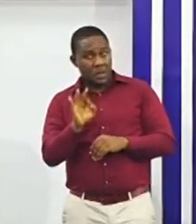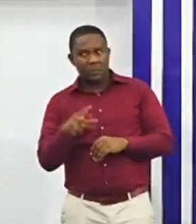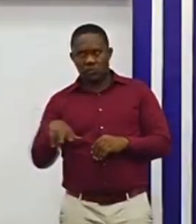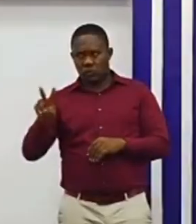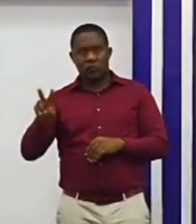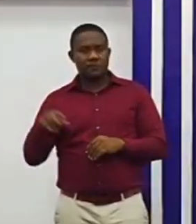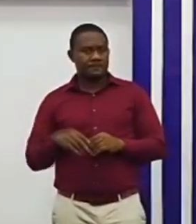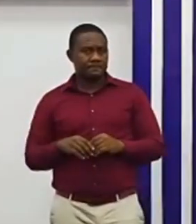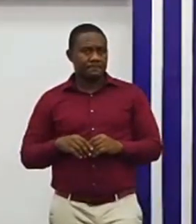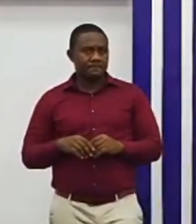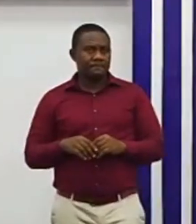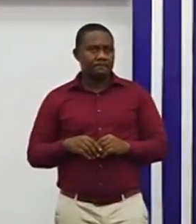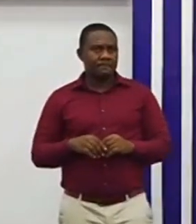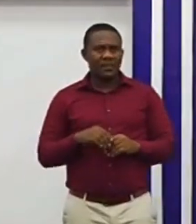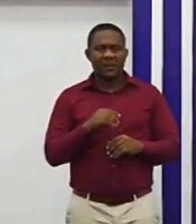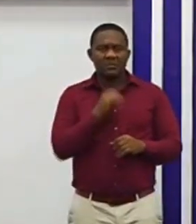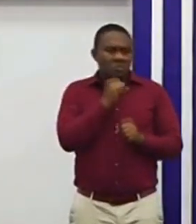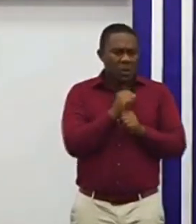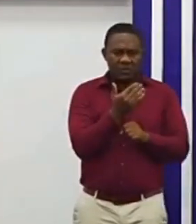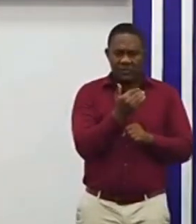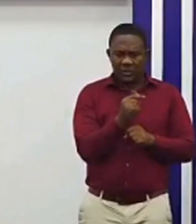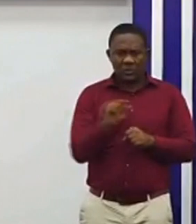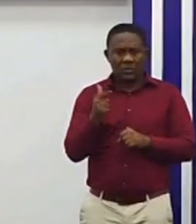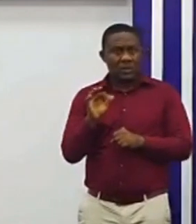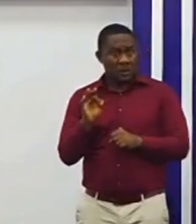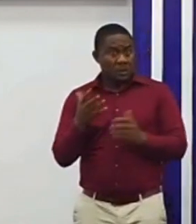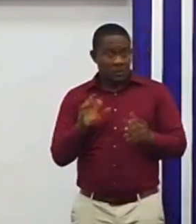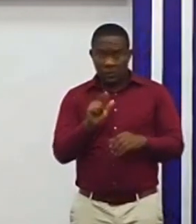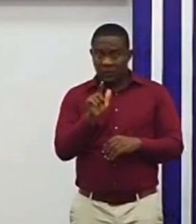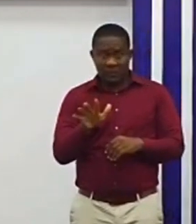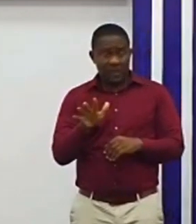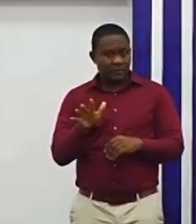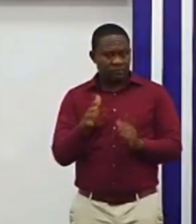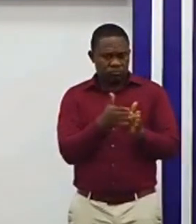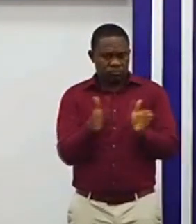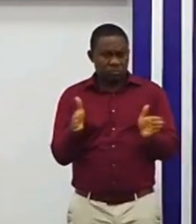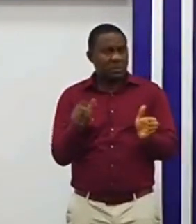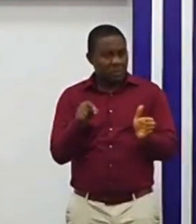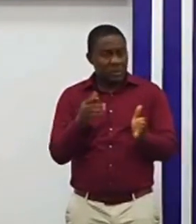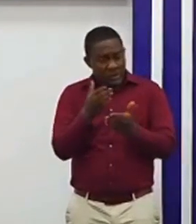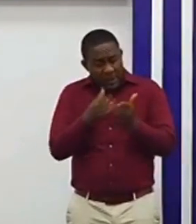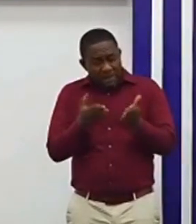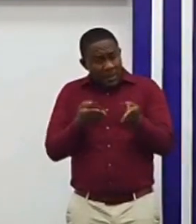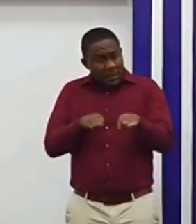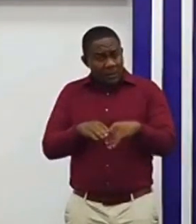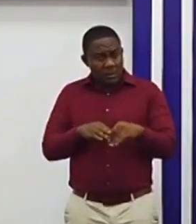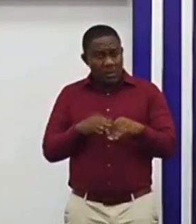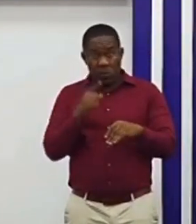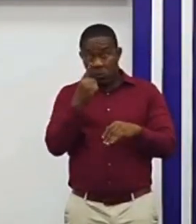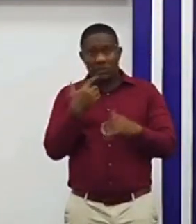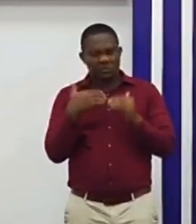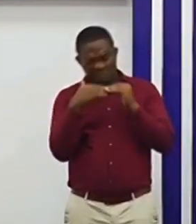naŋ yi Mfansman District. Ka bonyeni yi Moree. Ka ayi yi Suedru ne Cape Coast. Western Region meŋ poɔ